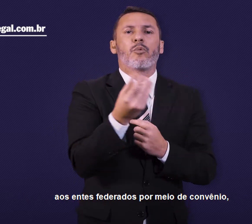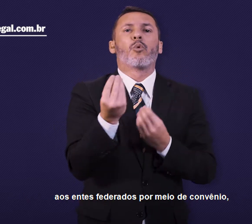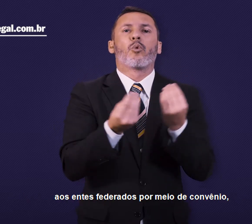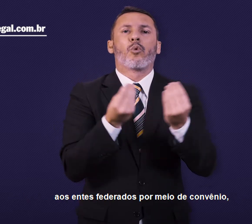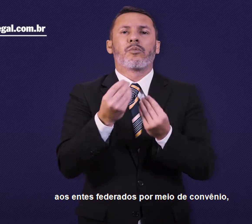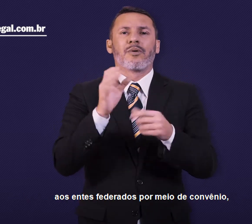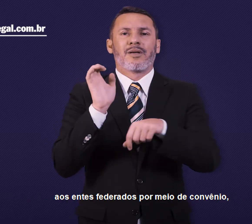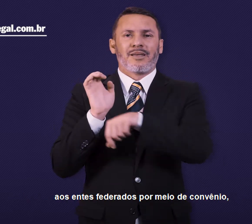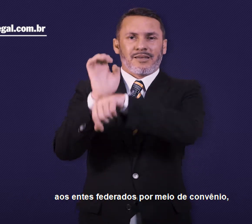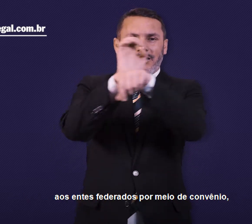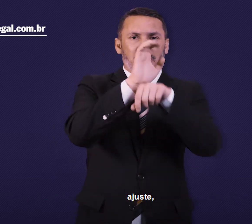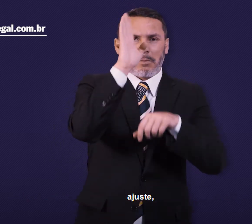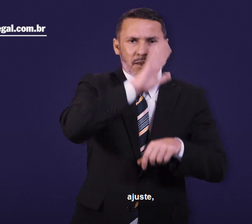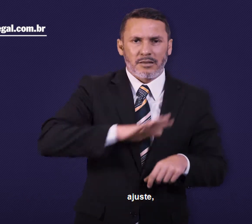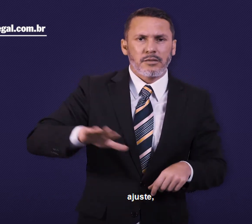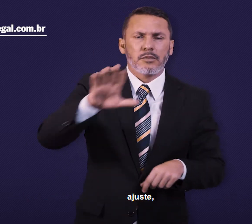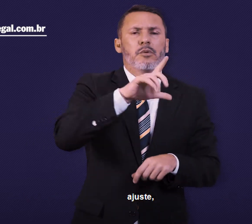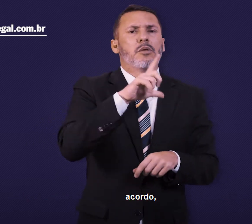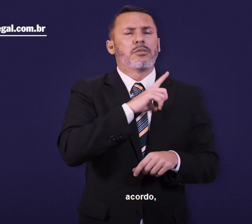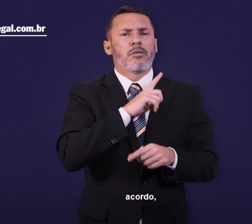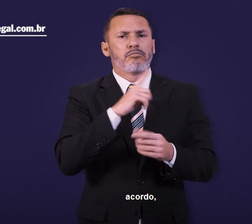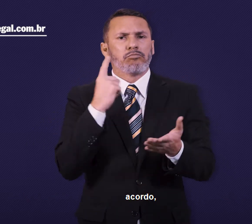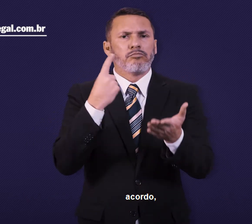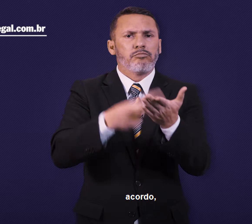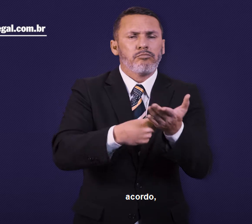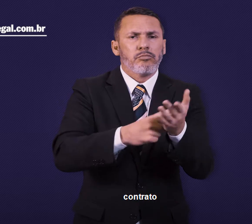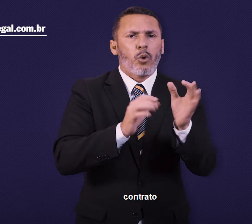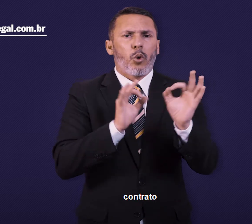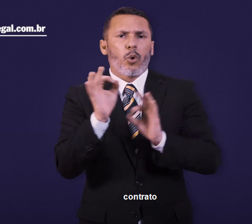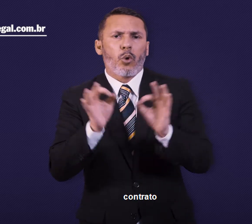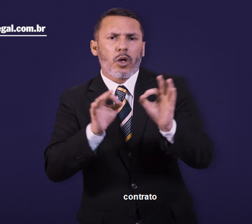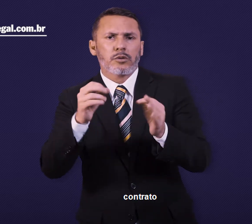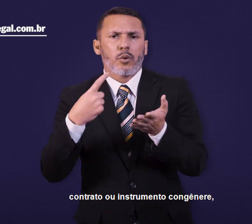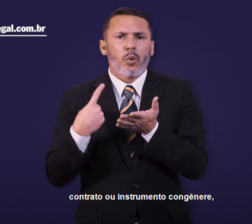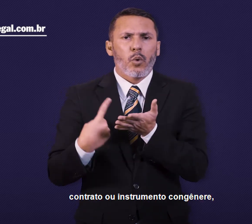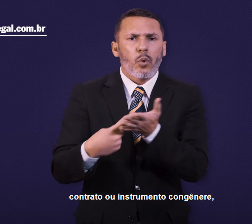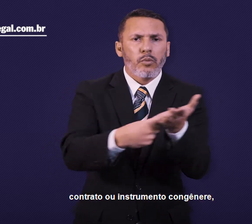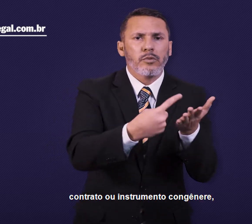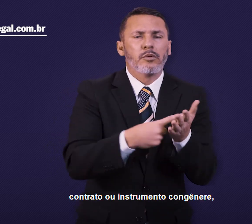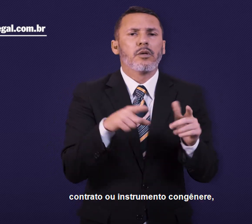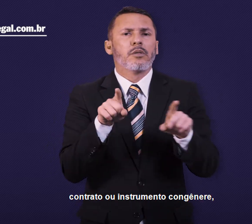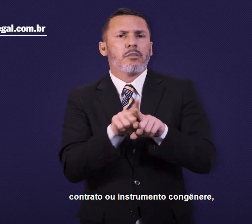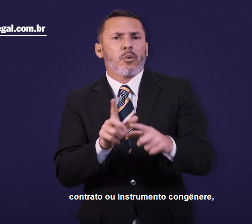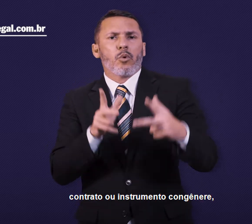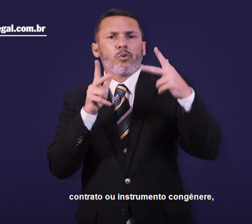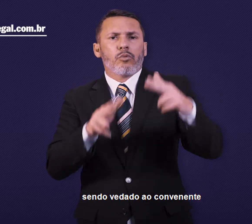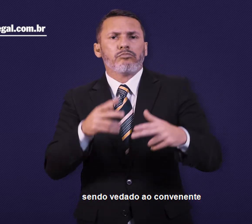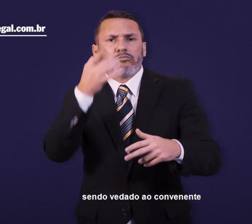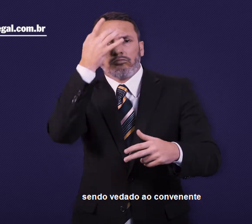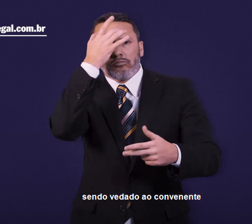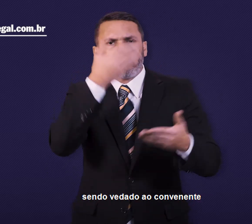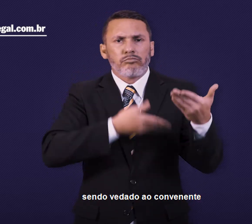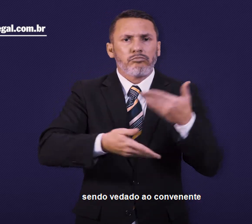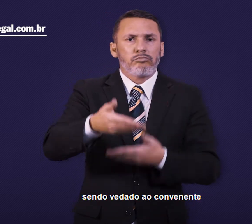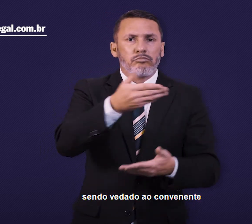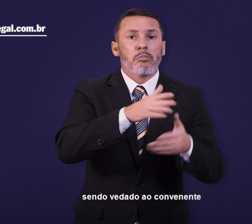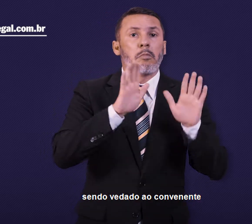meio de convênio, ajuste, acordo, contrato ou instrumento congênere, sendo vedado ao